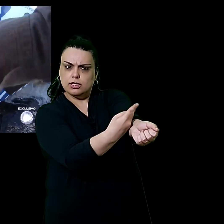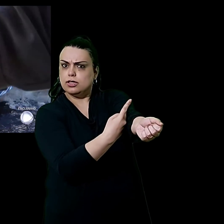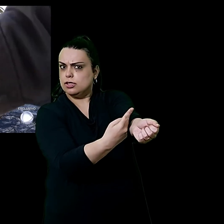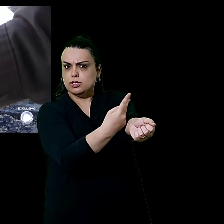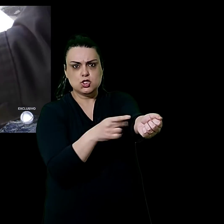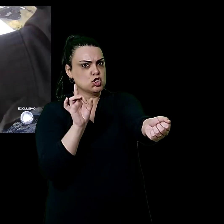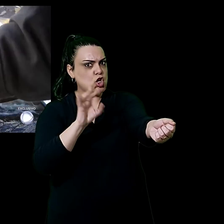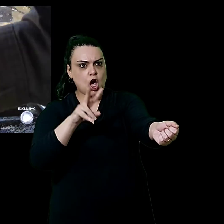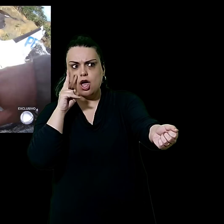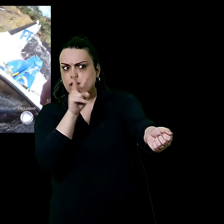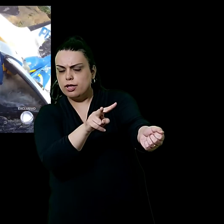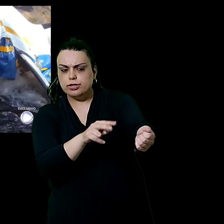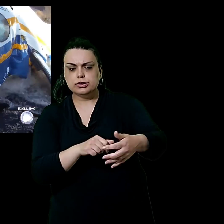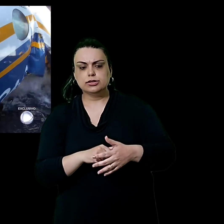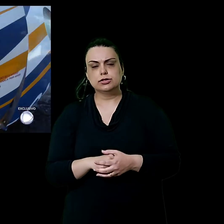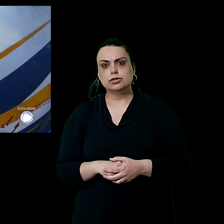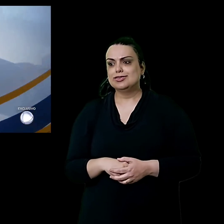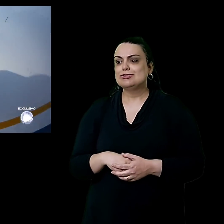Tatuagem assim, ó.